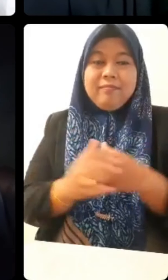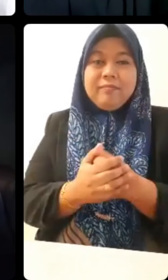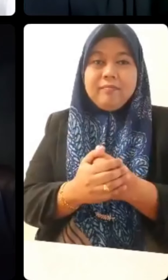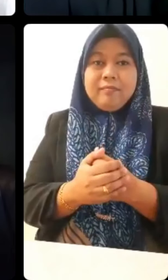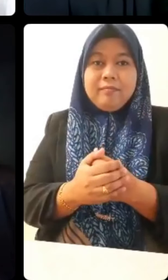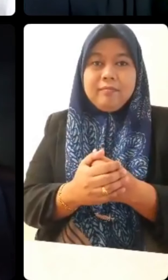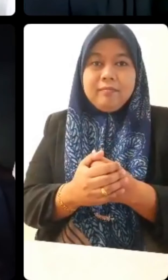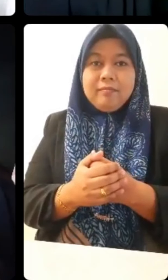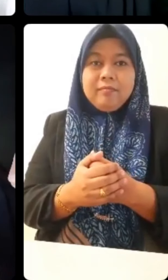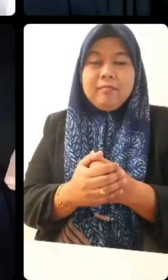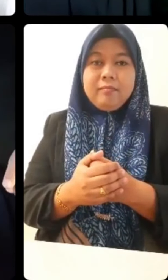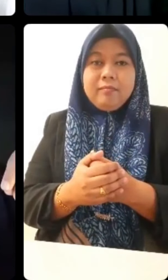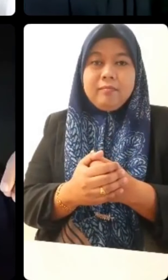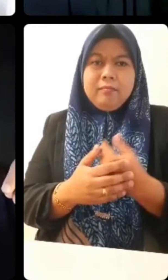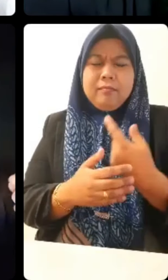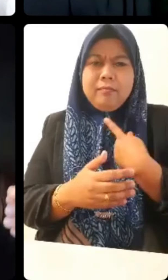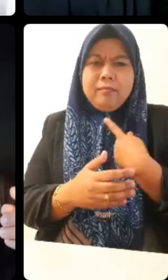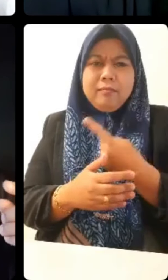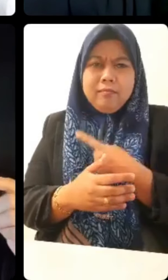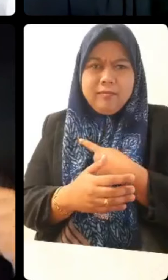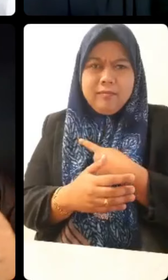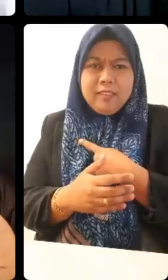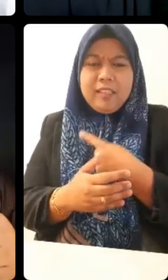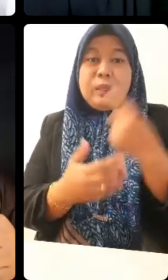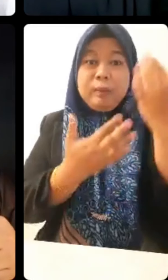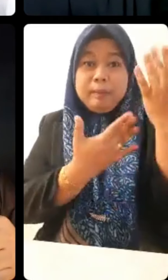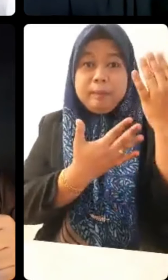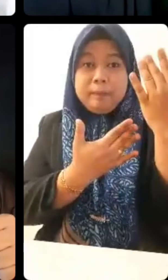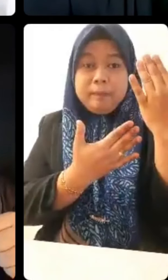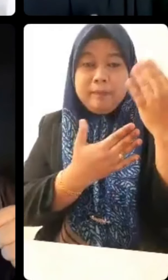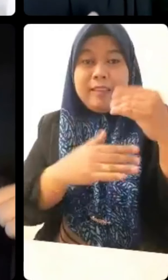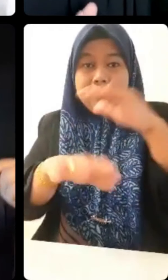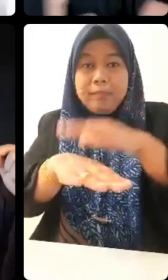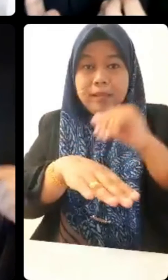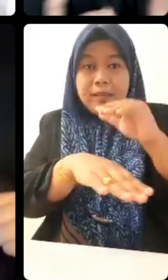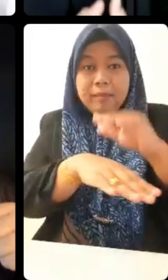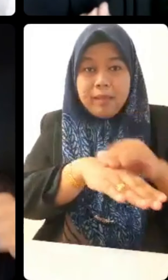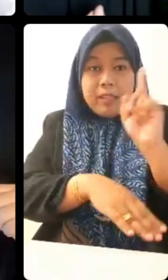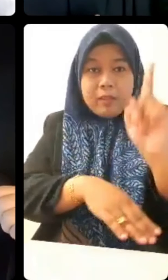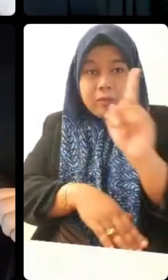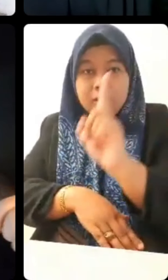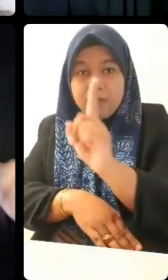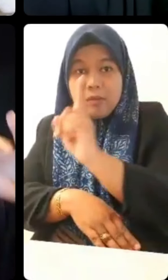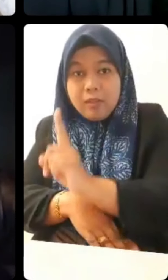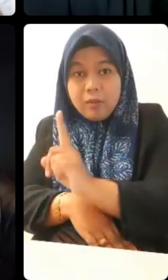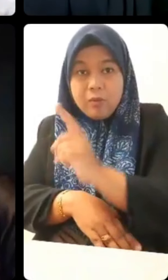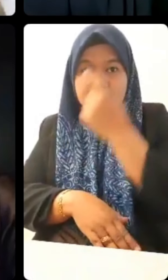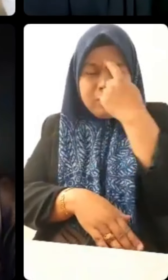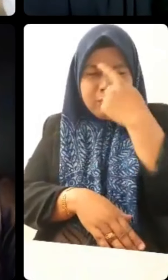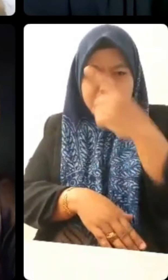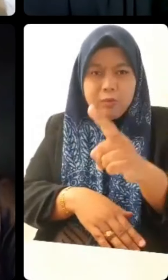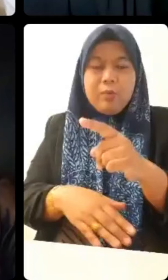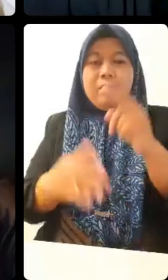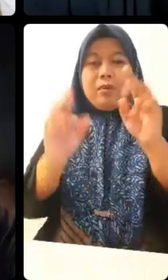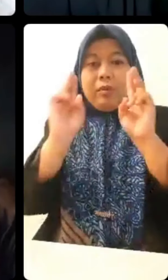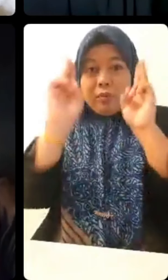Kita beratur kat tepi-tepi tu. Lepas tu, kita akan berjumpa seorang-seorang depan ustaz. So, kita akan baca, ustaz akan semak. Macam tu lah kaedah